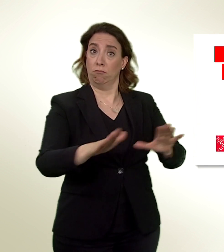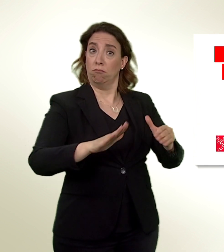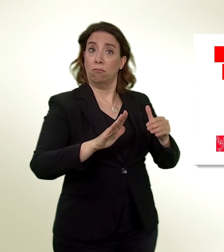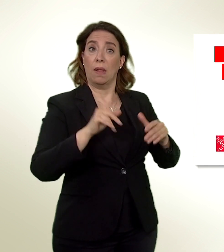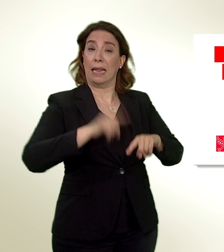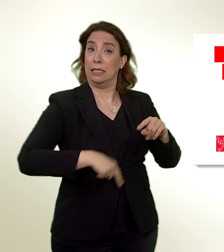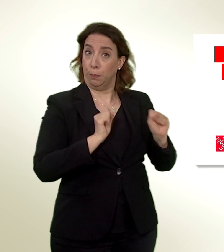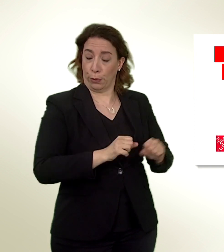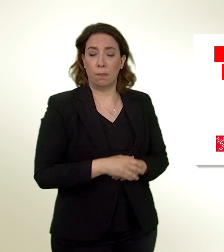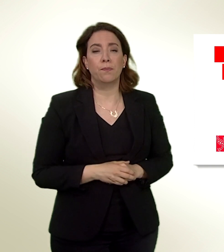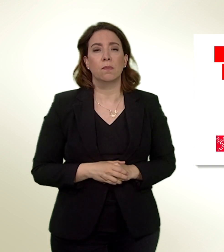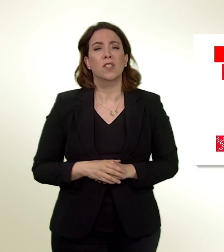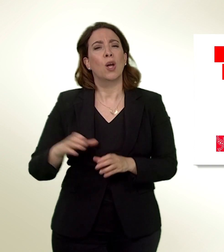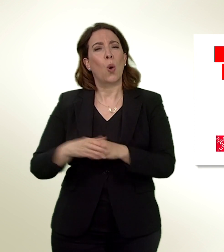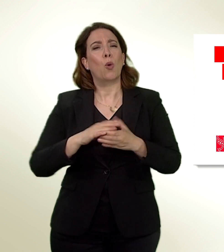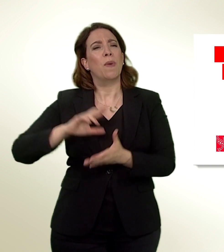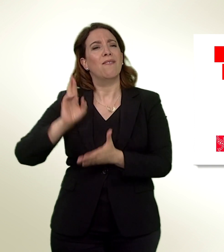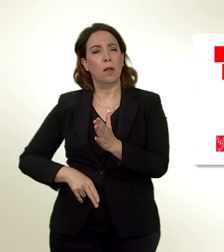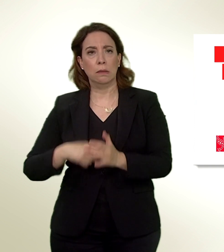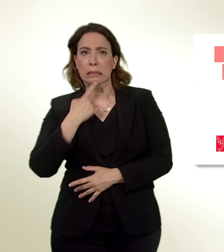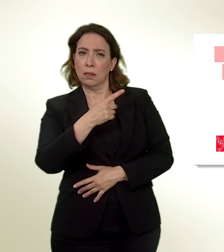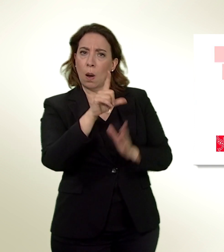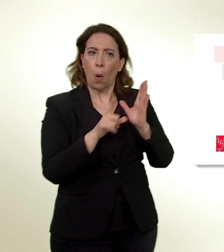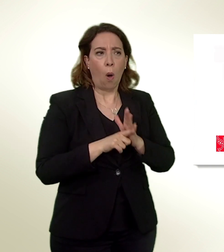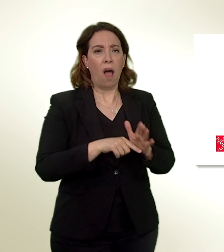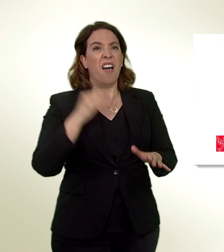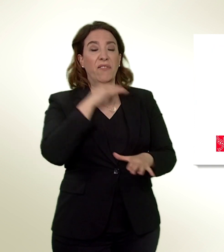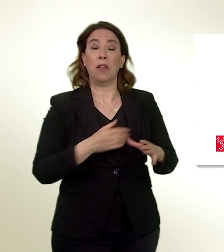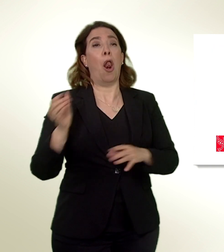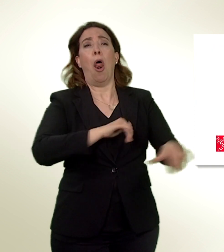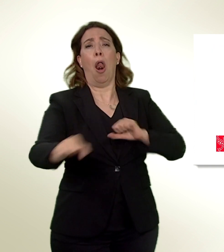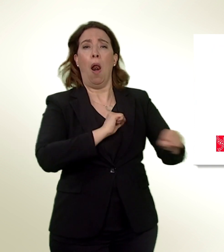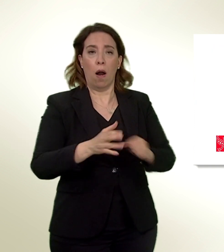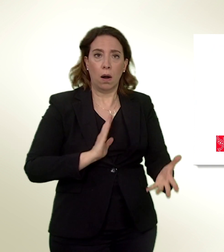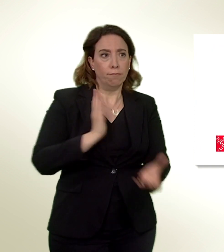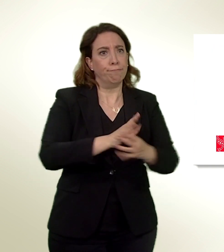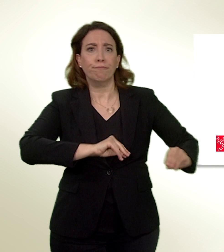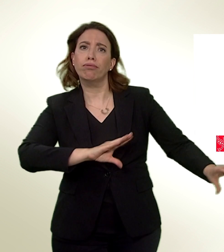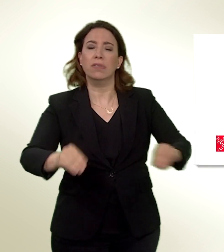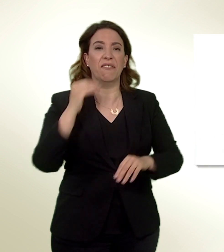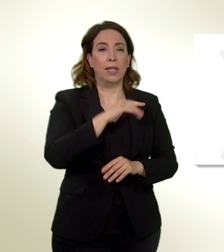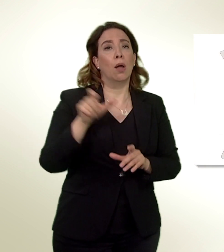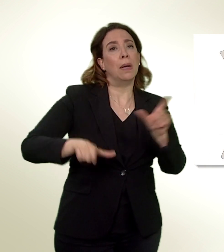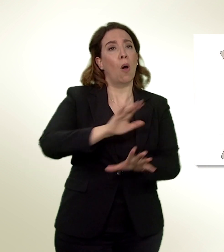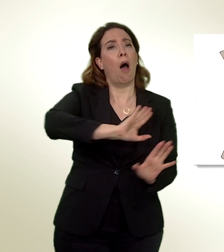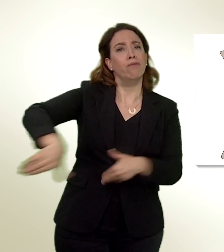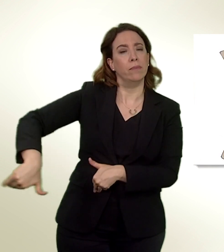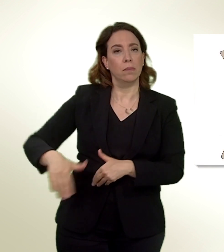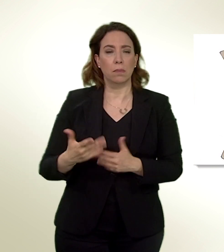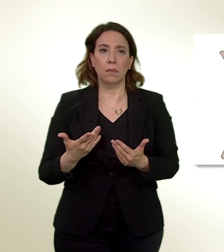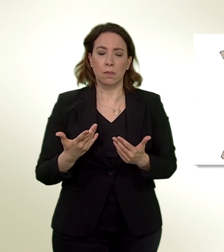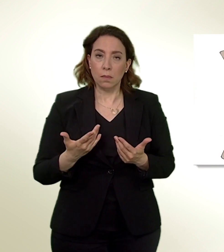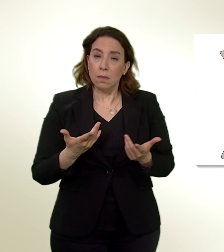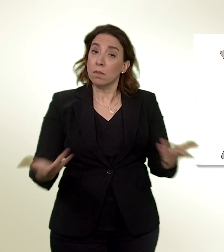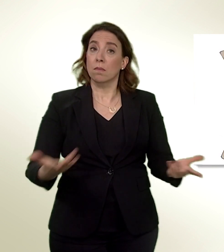comité référendaire estime que la loi a été élaborée dans la précipitation et mise en vigueur en contournant le peuple. Il dénonce le